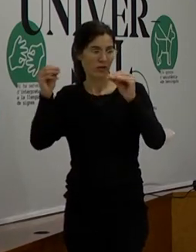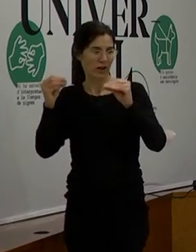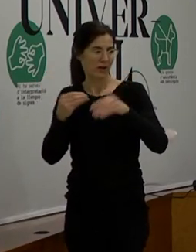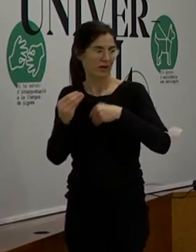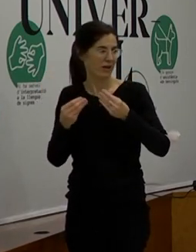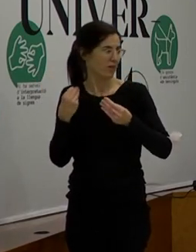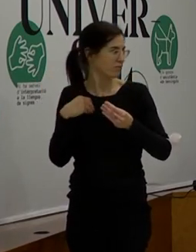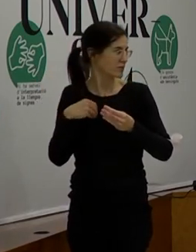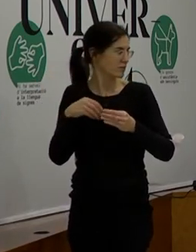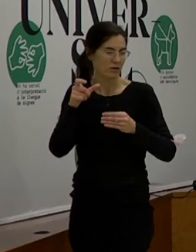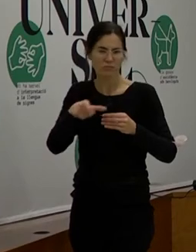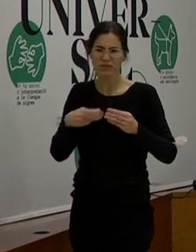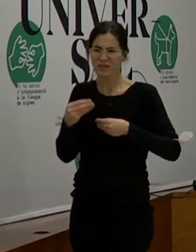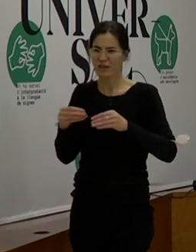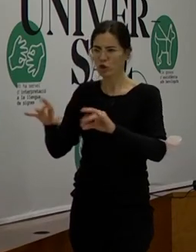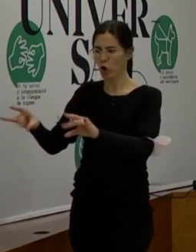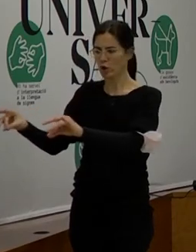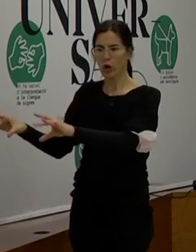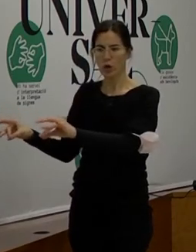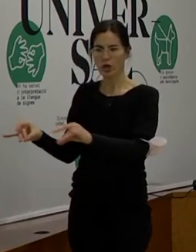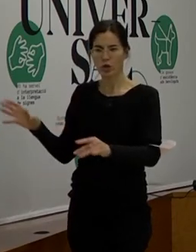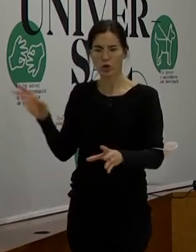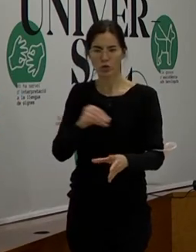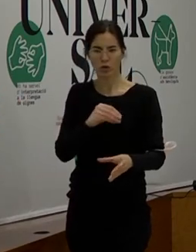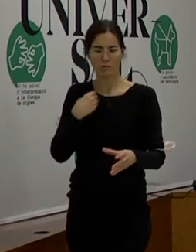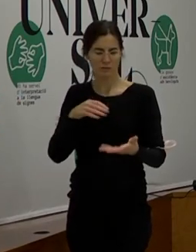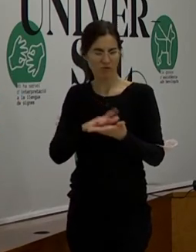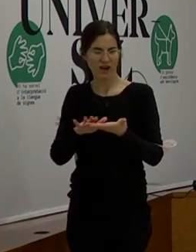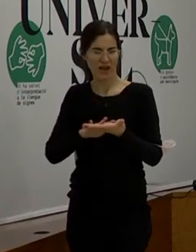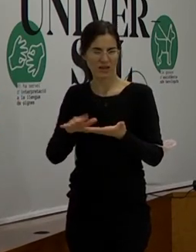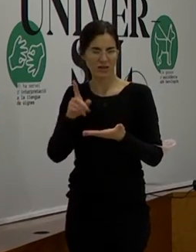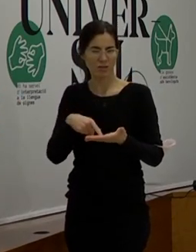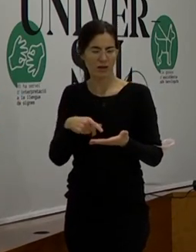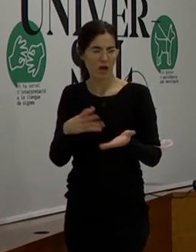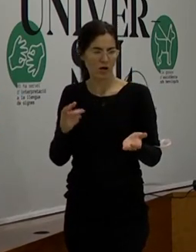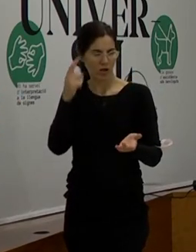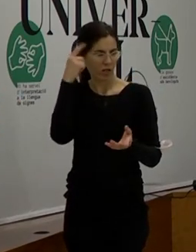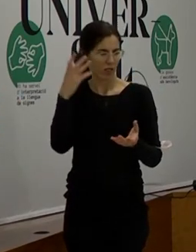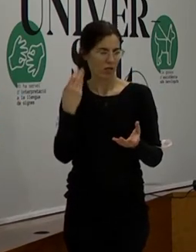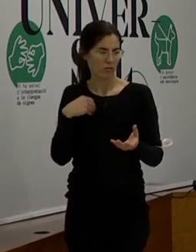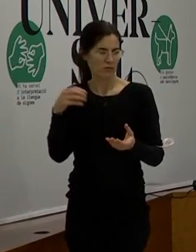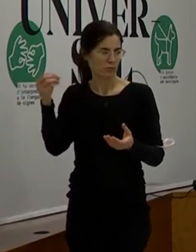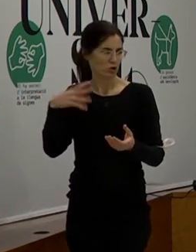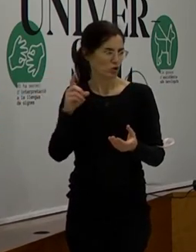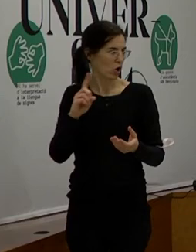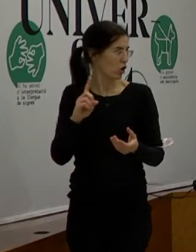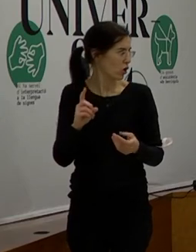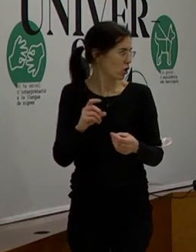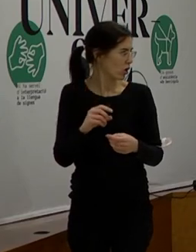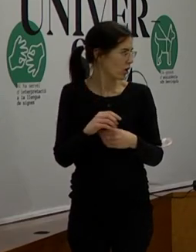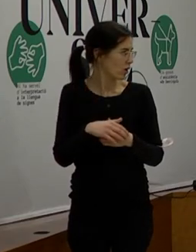toca, somos tocones, tothom ho toca això, i Braille i tal. Ara, ni se t'ocorreixi posar el sol, perquè si no,